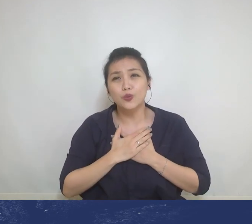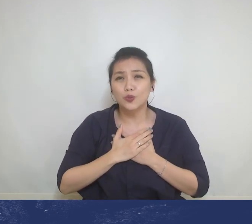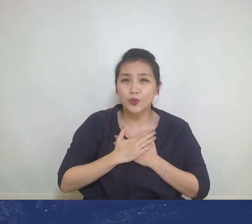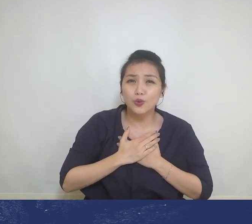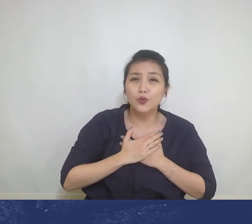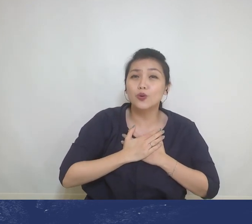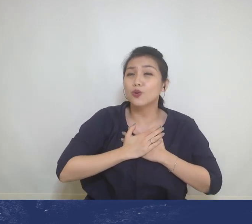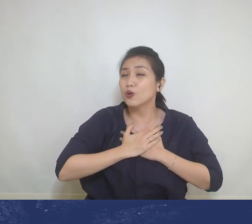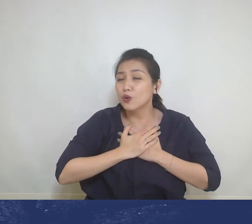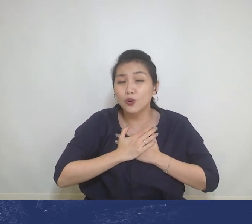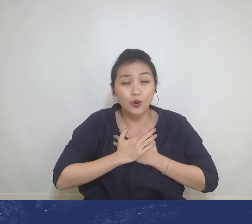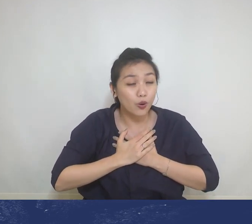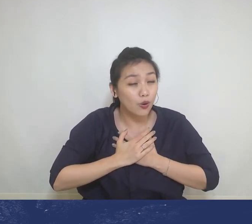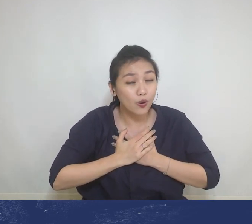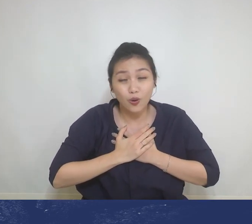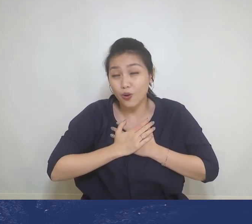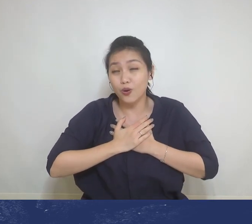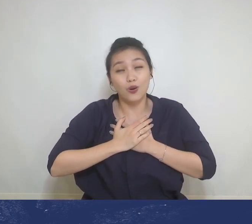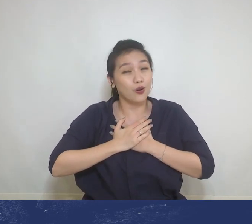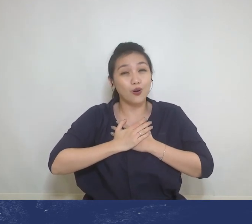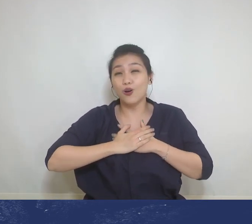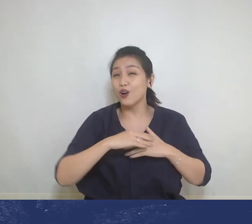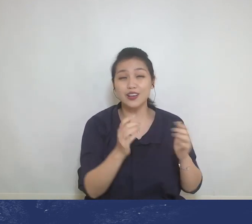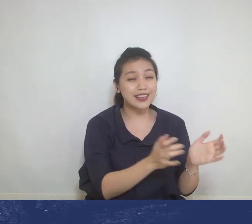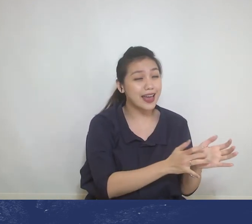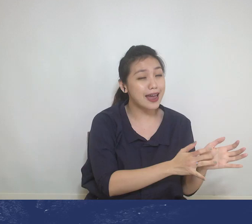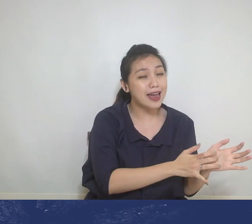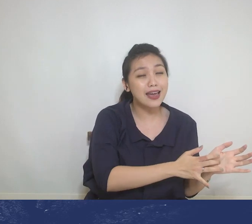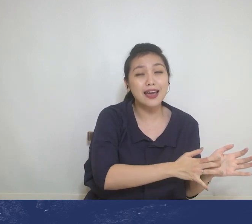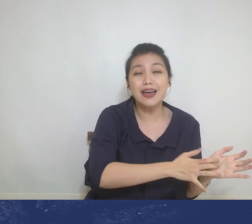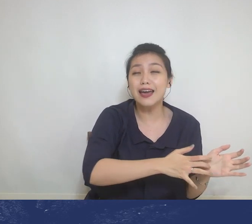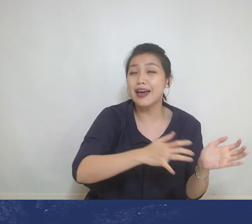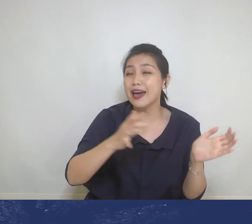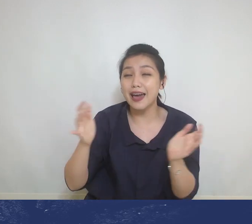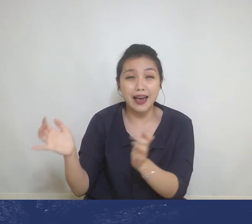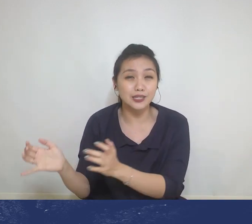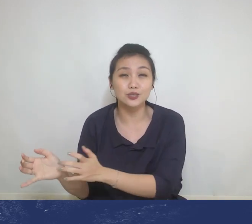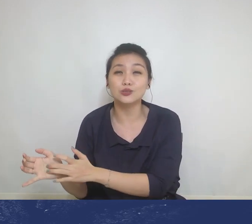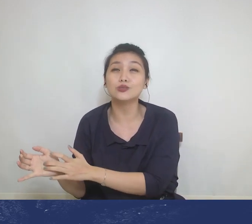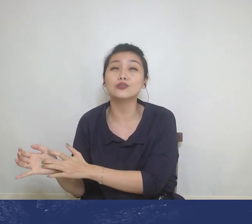Bagiku kau berarti Tuhan. Oh, oh, oh, oh,